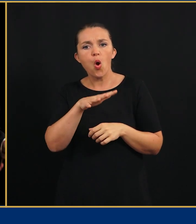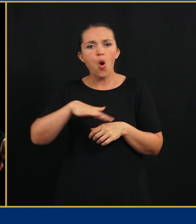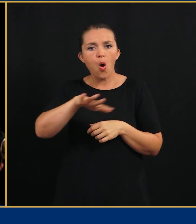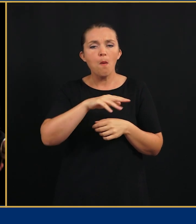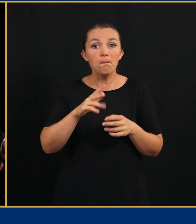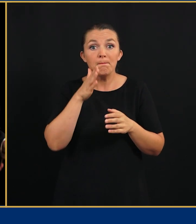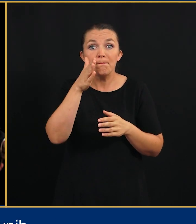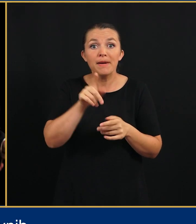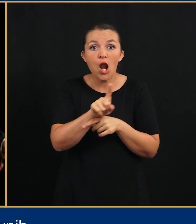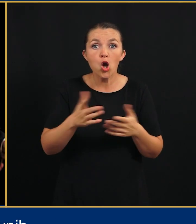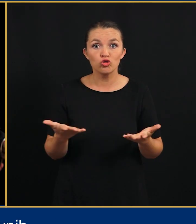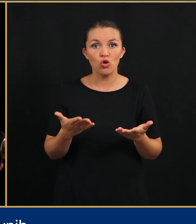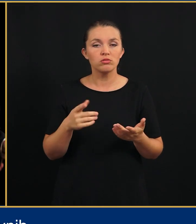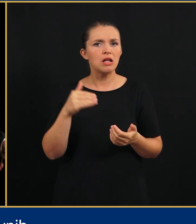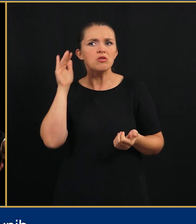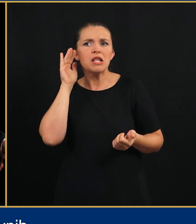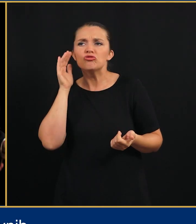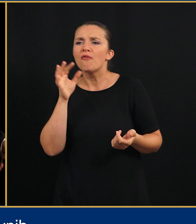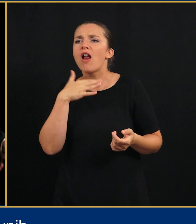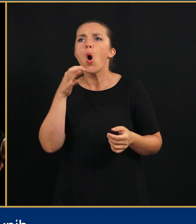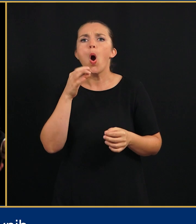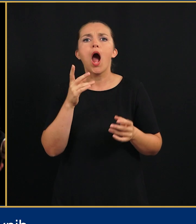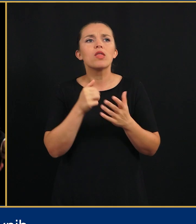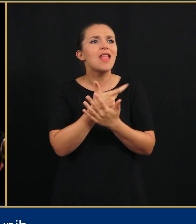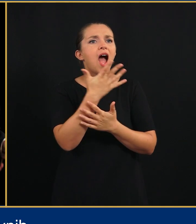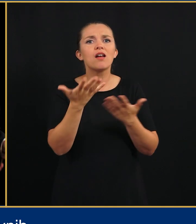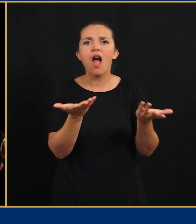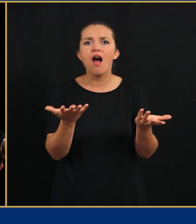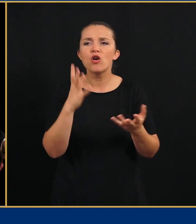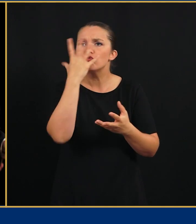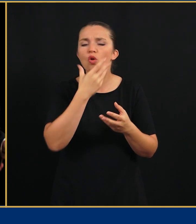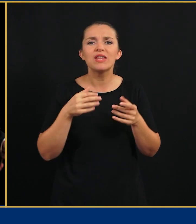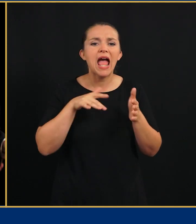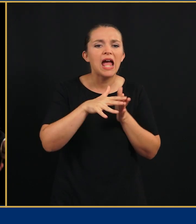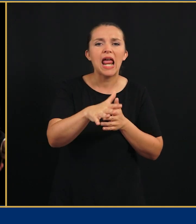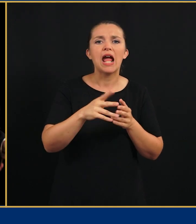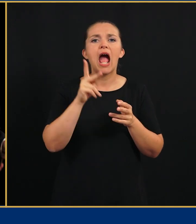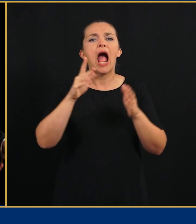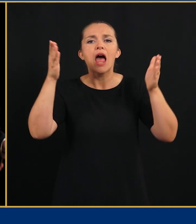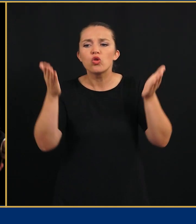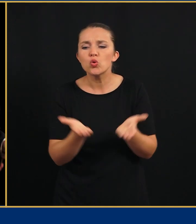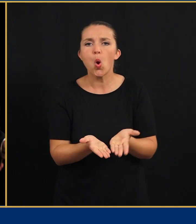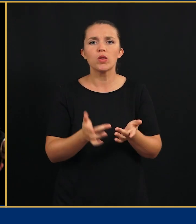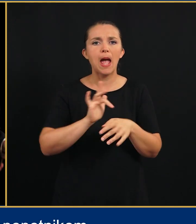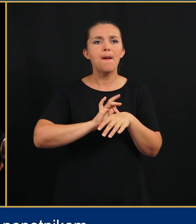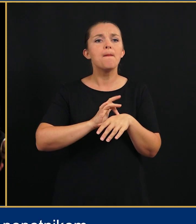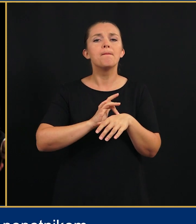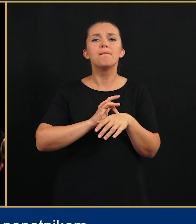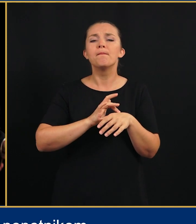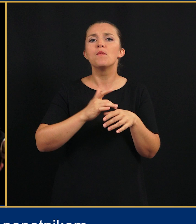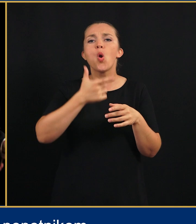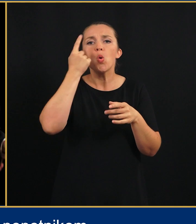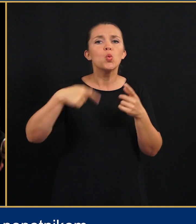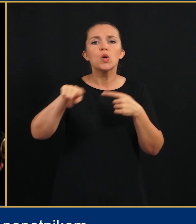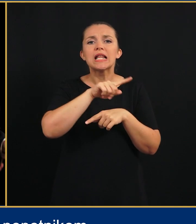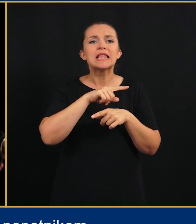priložnosti. Ne slišim veliko o naravnih danostih Zahodnega Balkana, o čudovitih rekah, kanjonih, o praznih ljudeh, ki